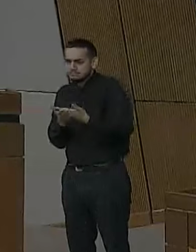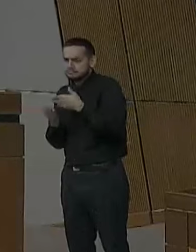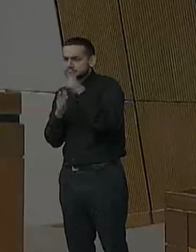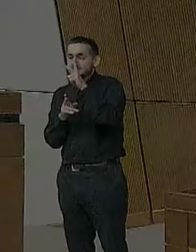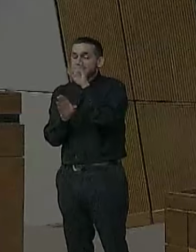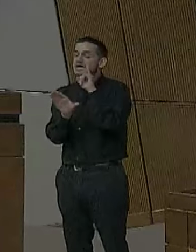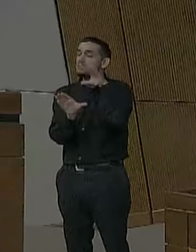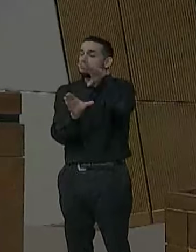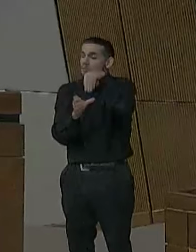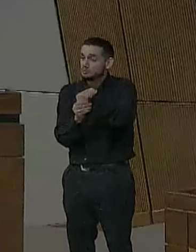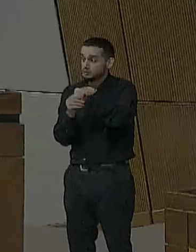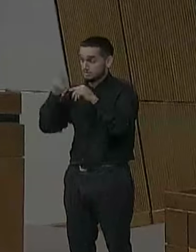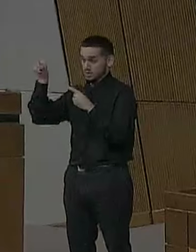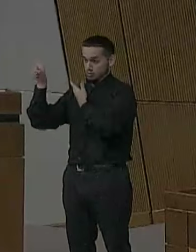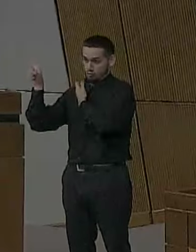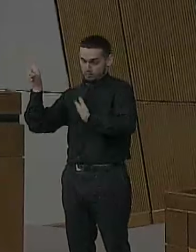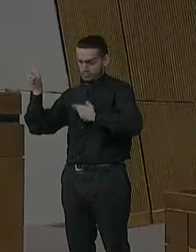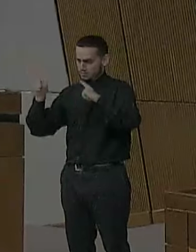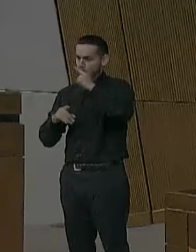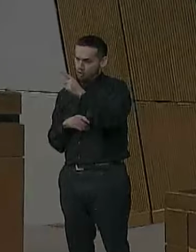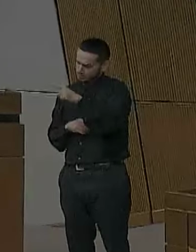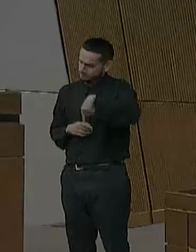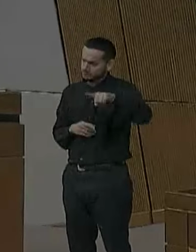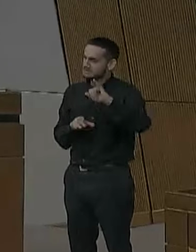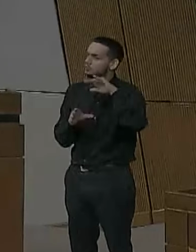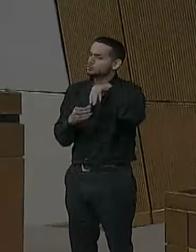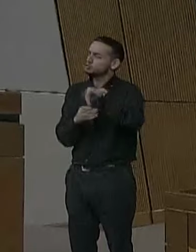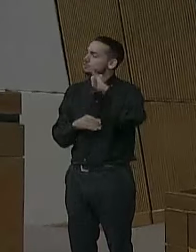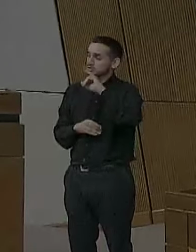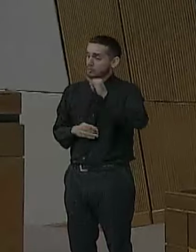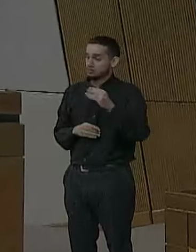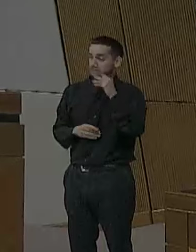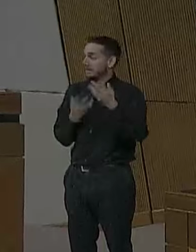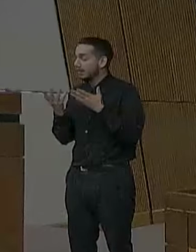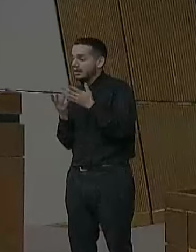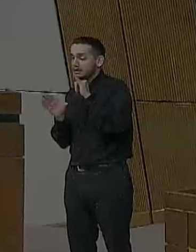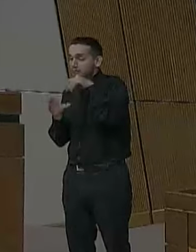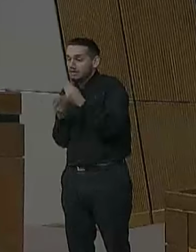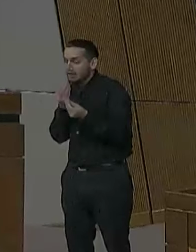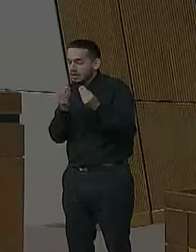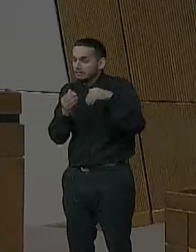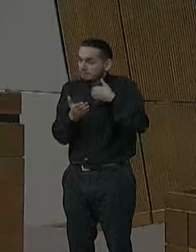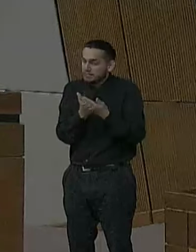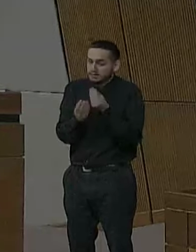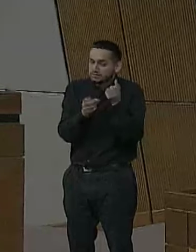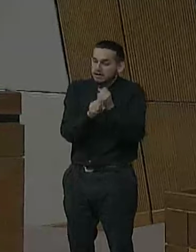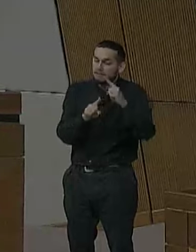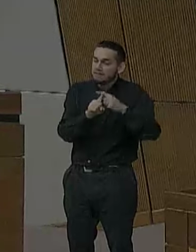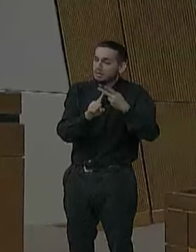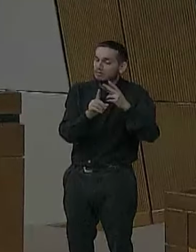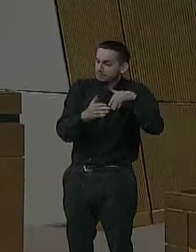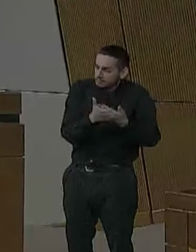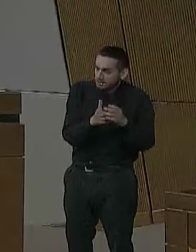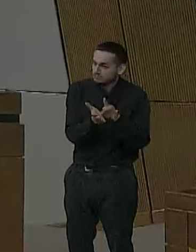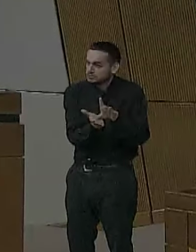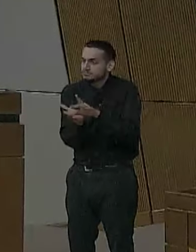la inclusión se impuso, cosa que no está mal, pero no como una simple y llana imposición de porcentaje o